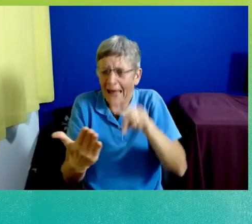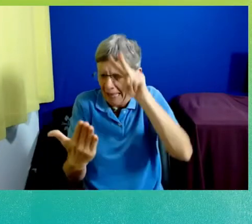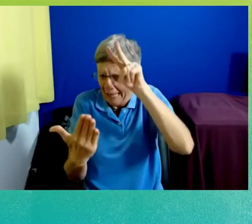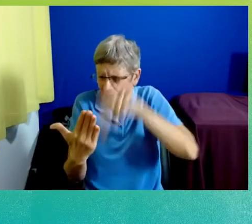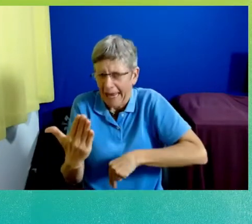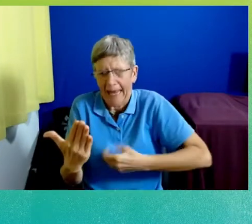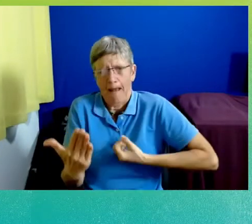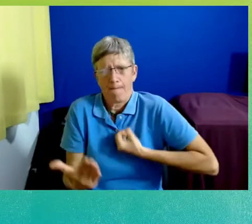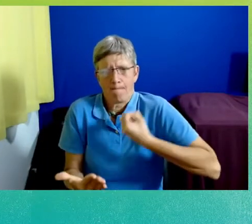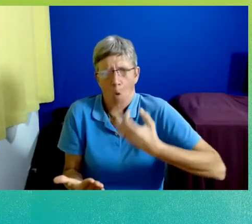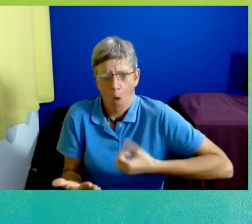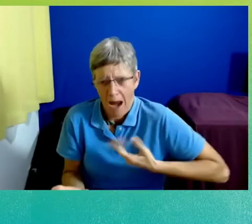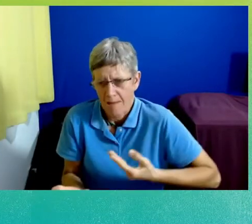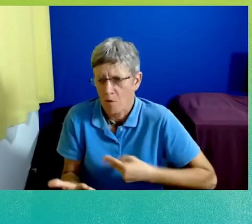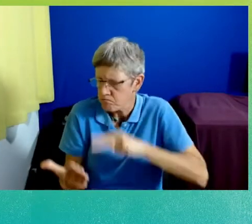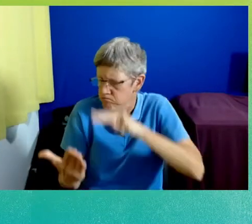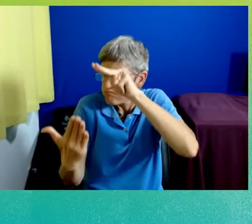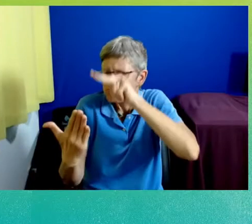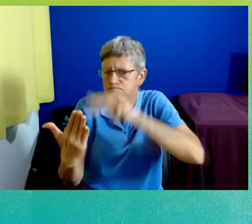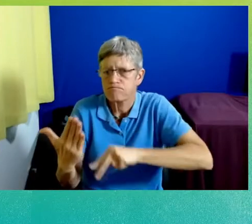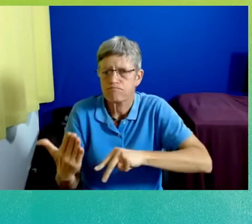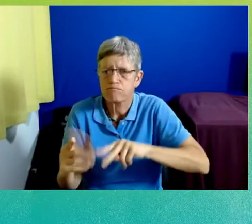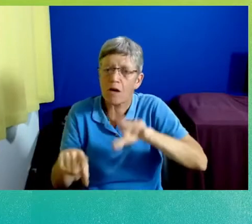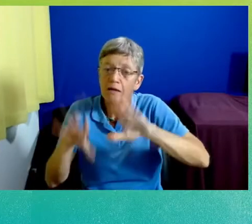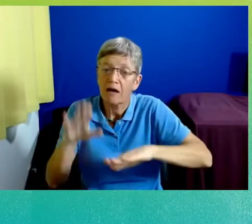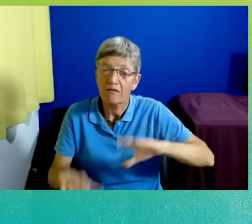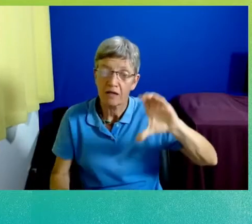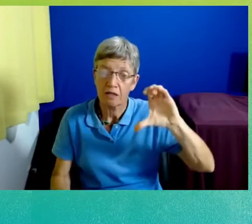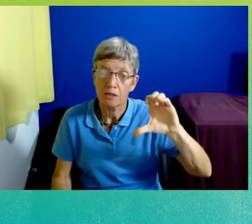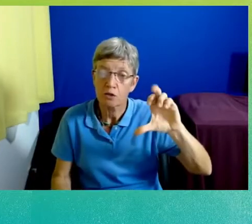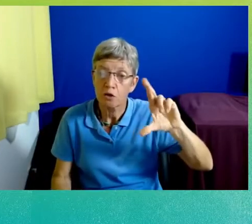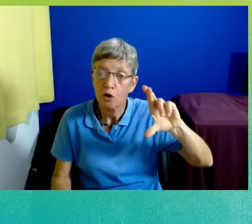igual a maioria, vai para a escola, aí lê a poesia.